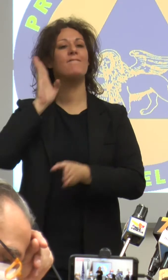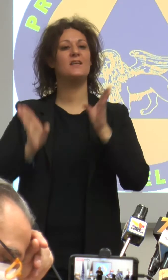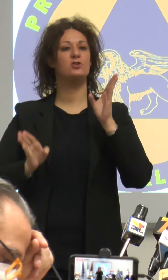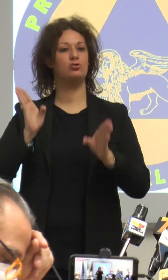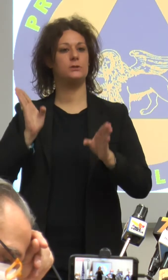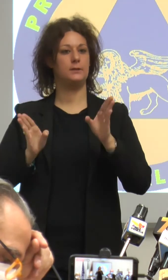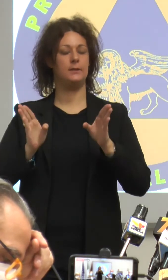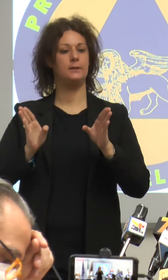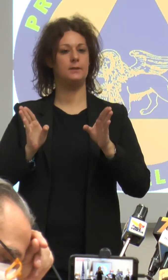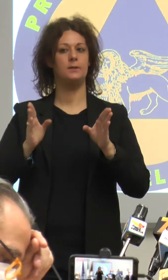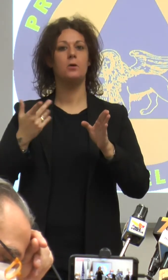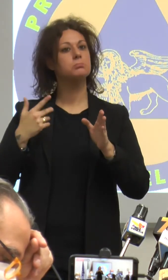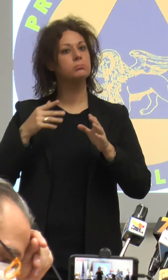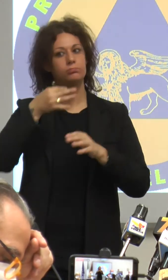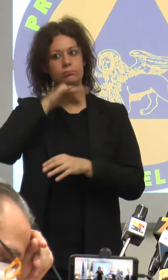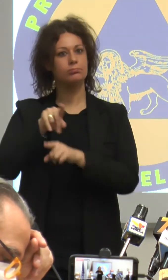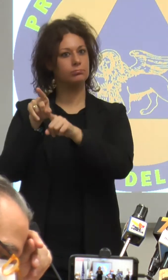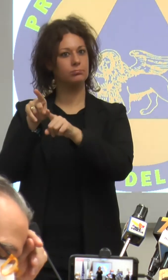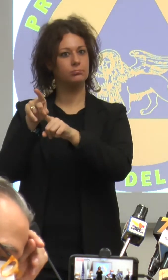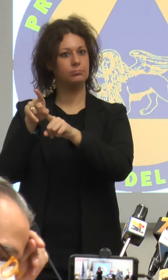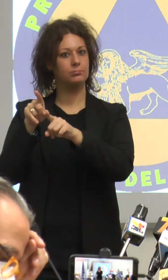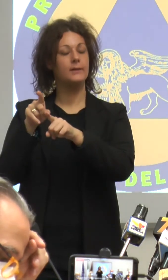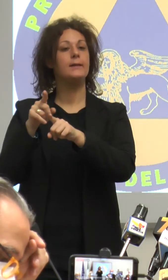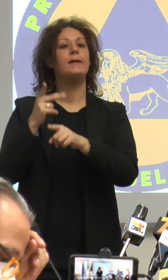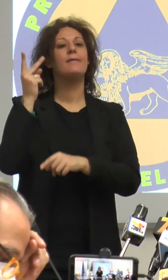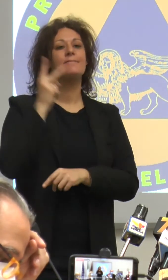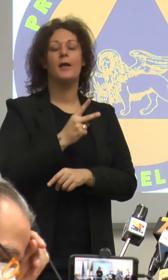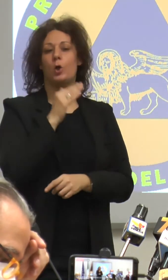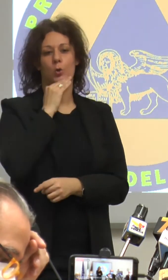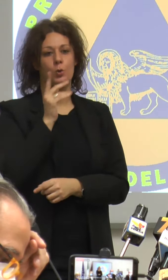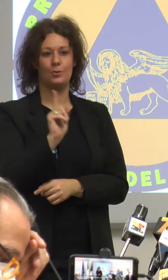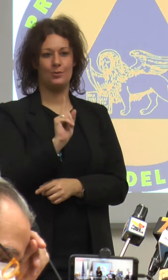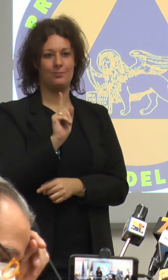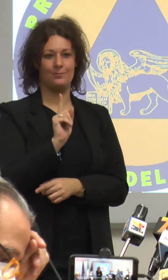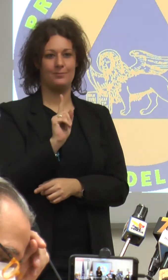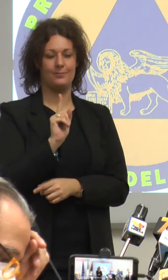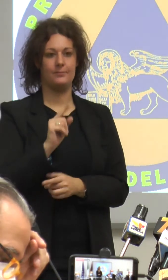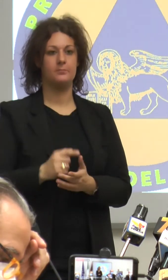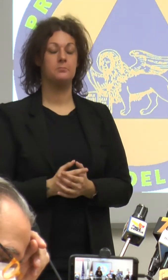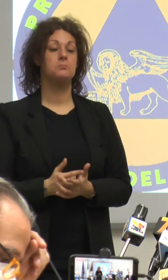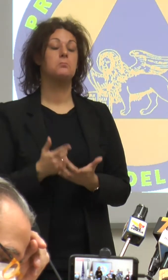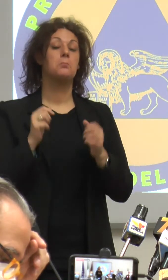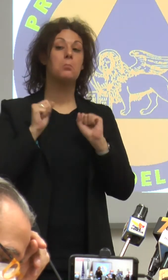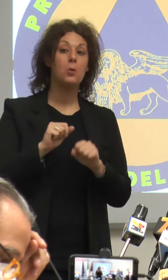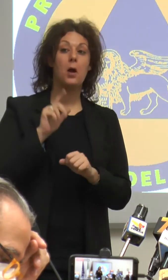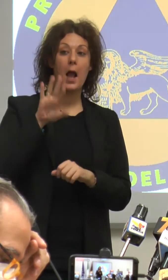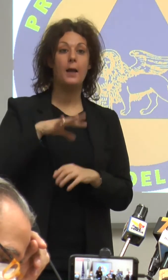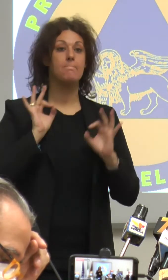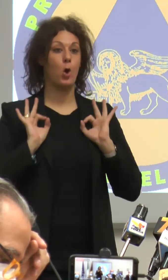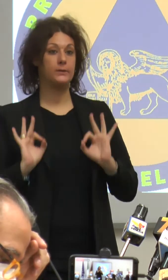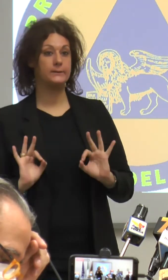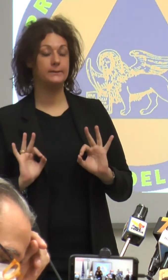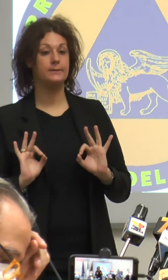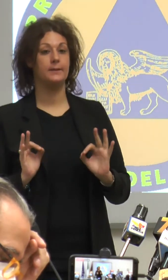uomini della Polizia Municipale, cioè le forze sono ridotte. Immagino che ci siano anche delle forze di polizia, però capite che